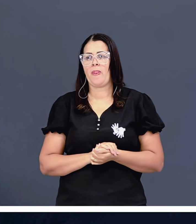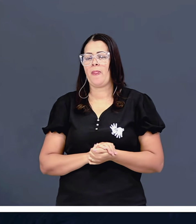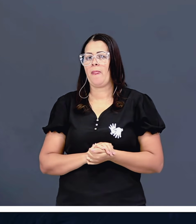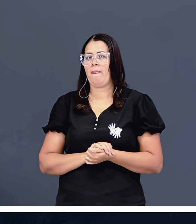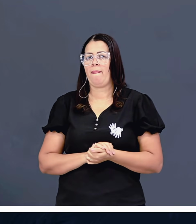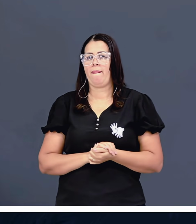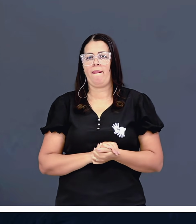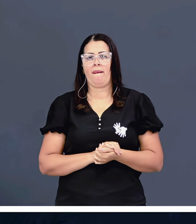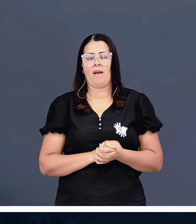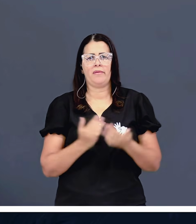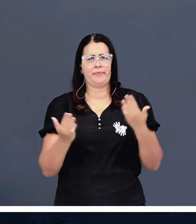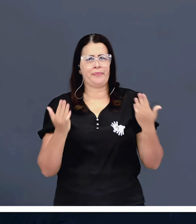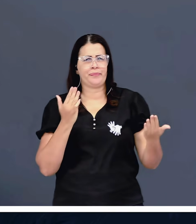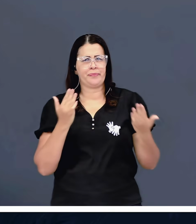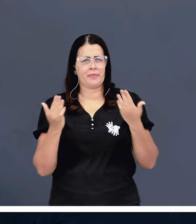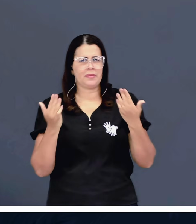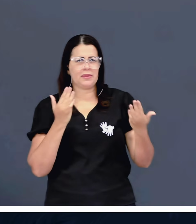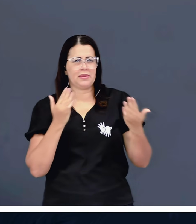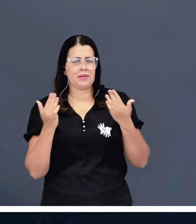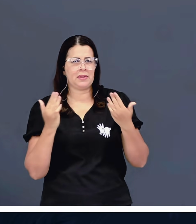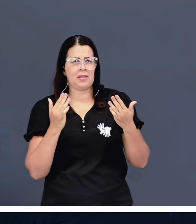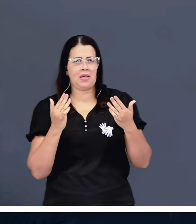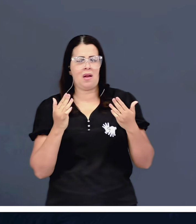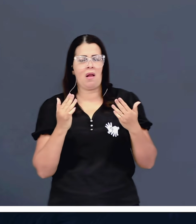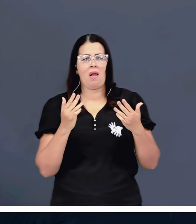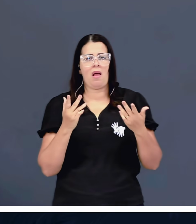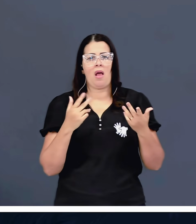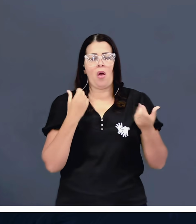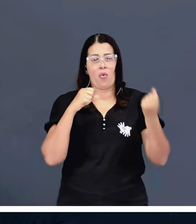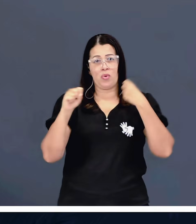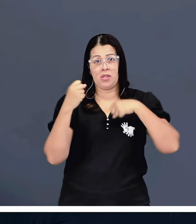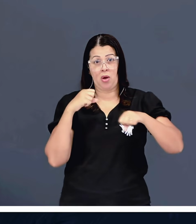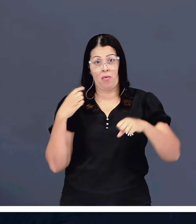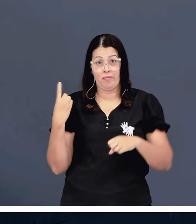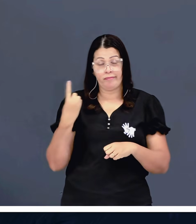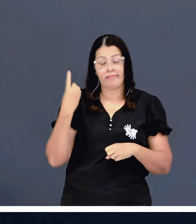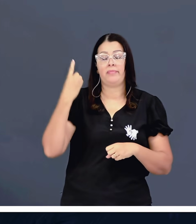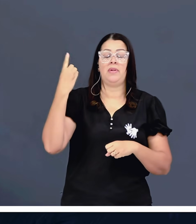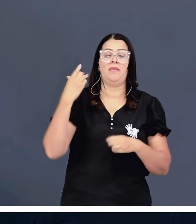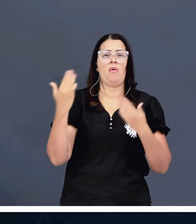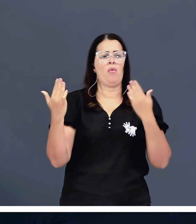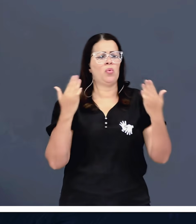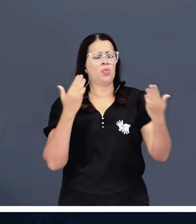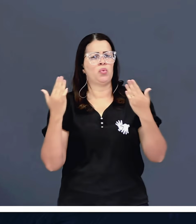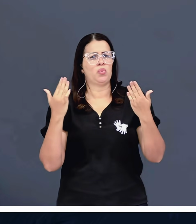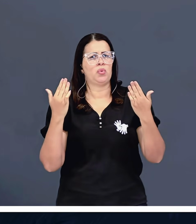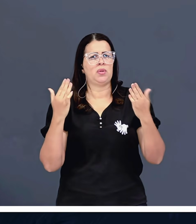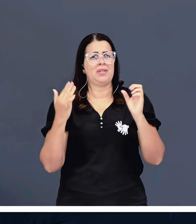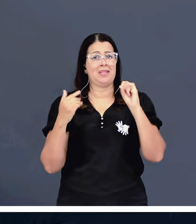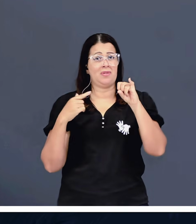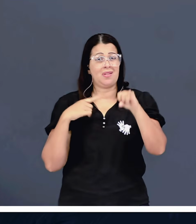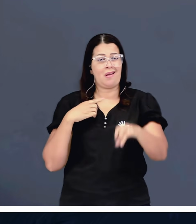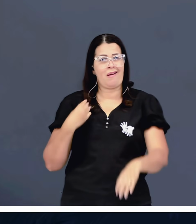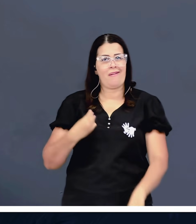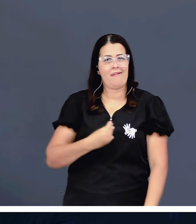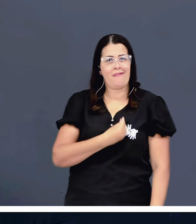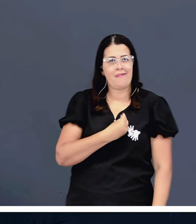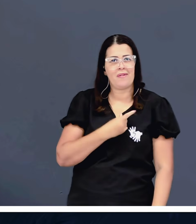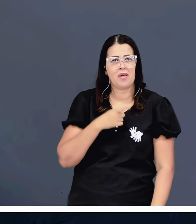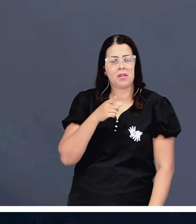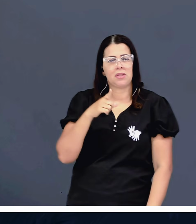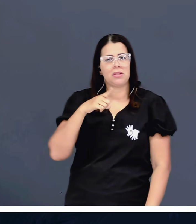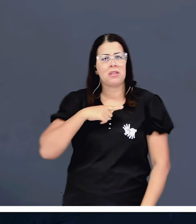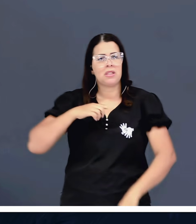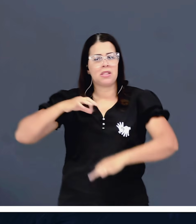Ele faz um contraste, né? O salmista, ele faz um contraste, né? Quem vive dando fruto no tempo